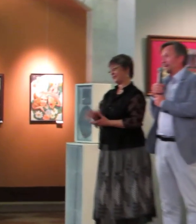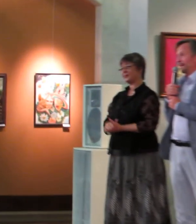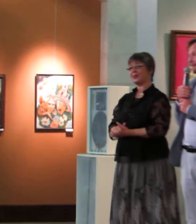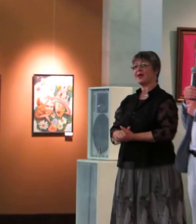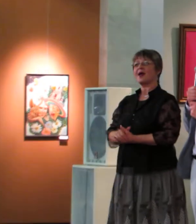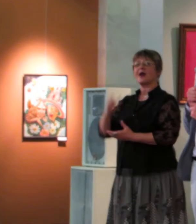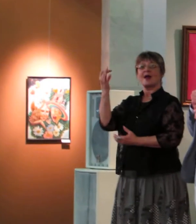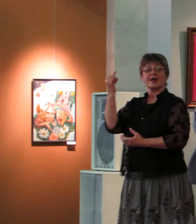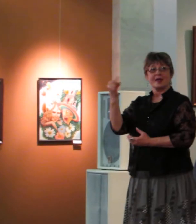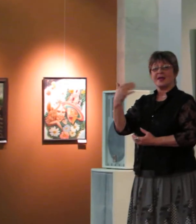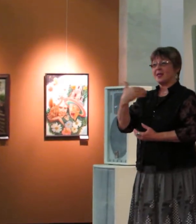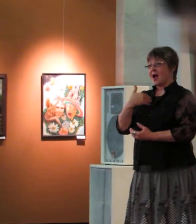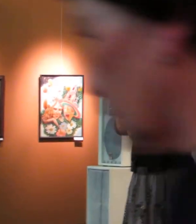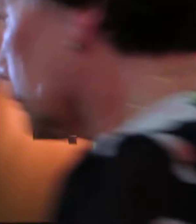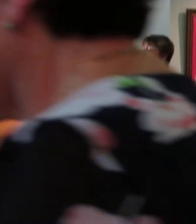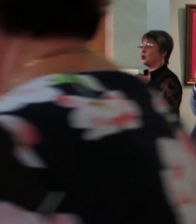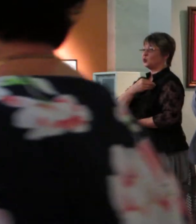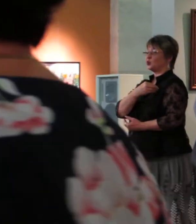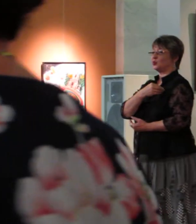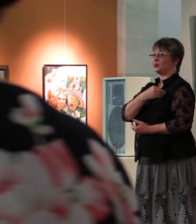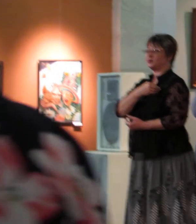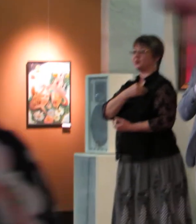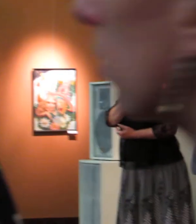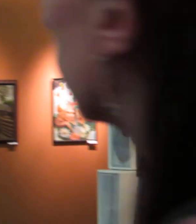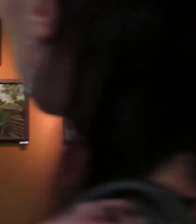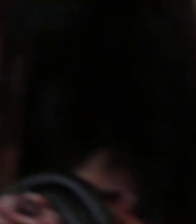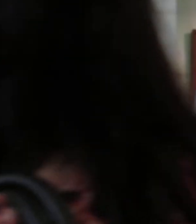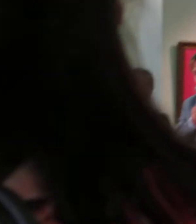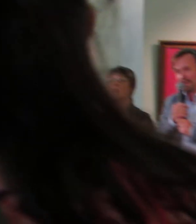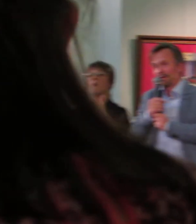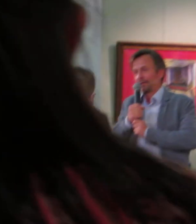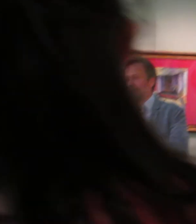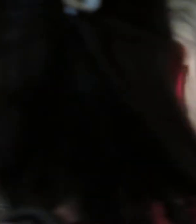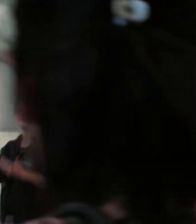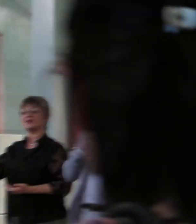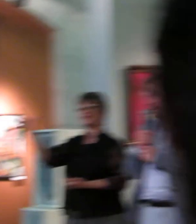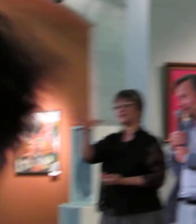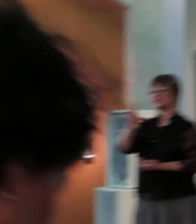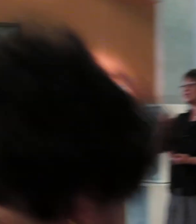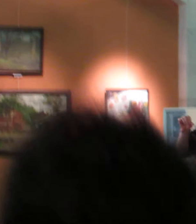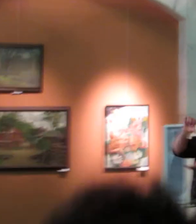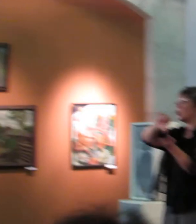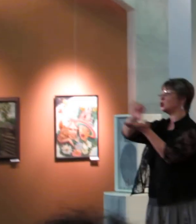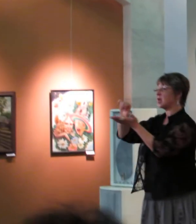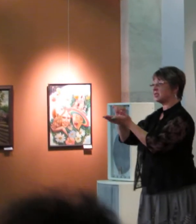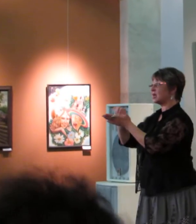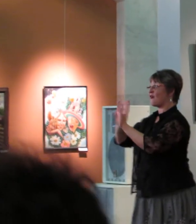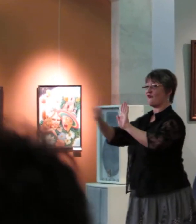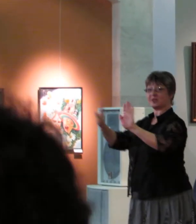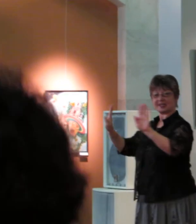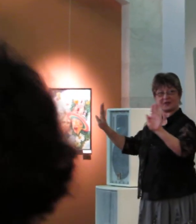Вот. И я прежде всего хочу еще раз поздравить всех участников выставки.